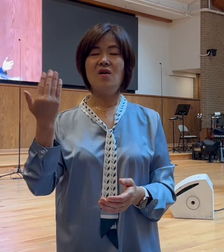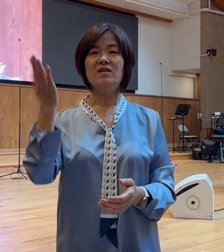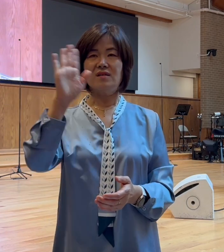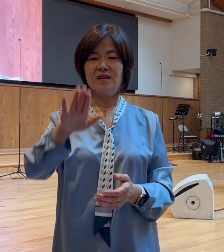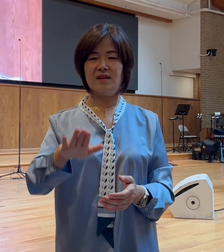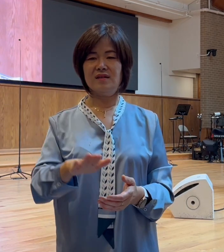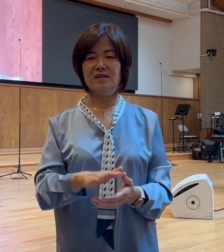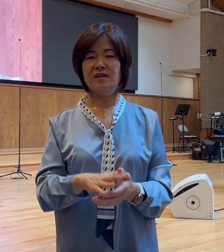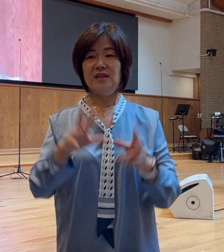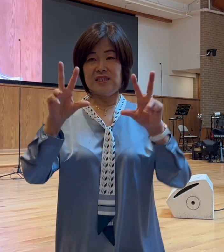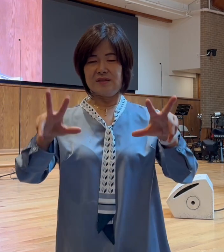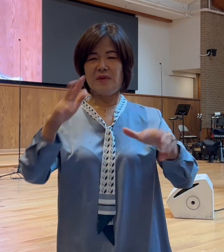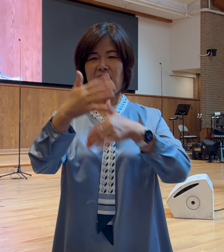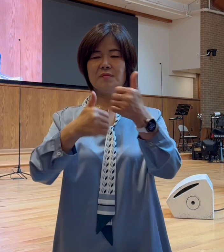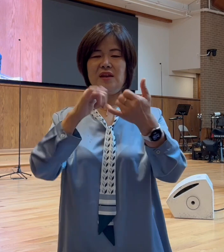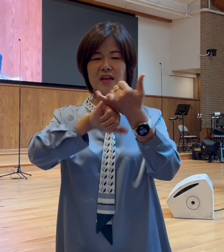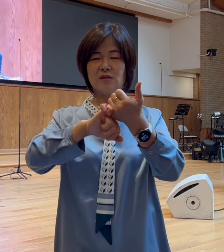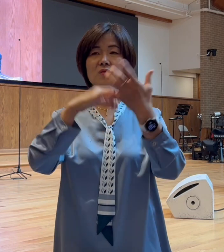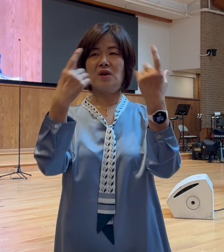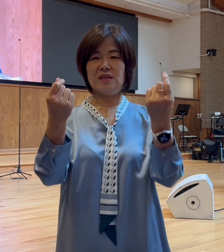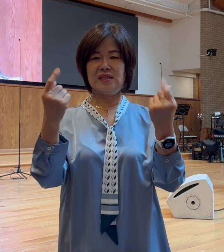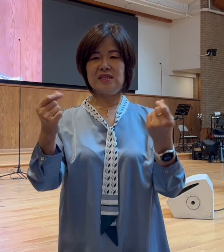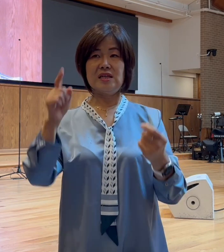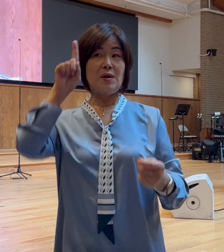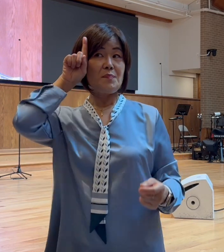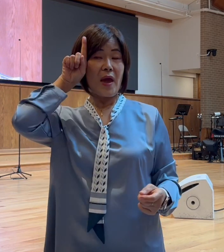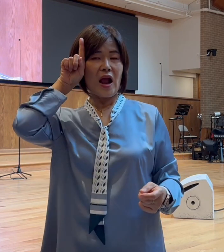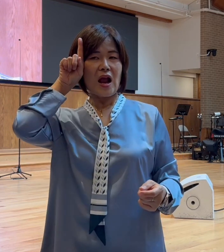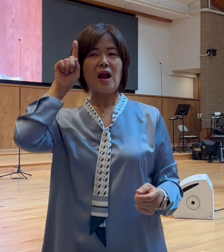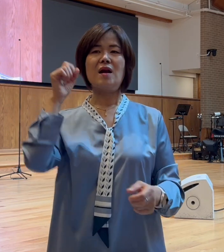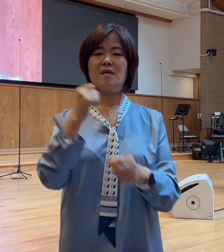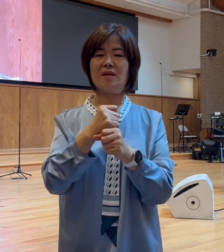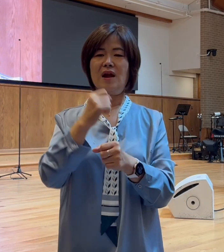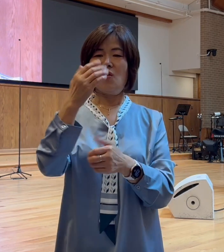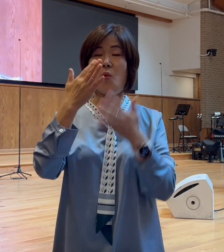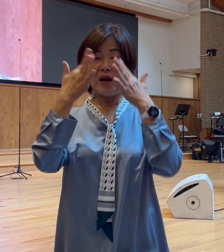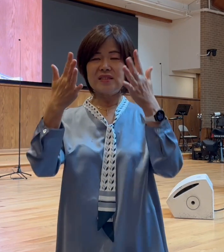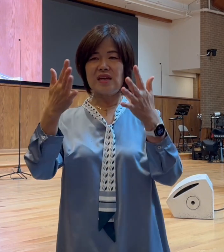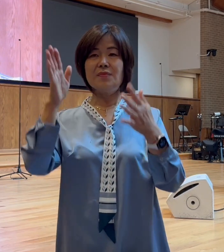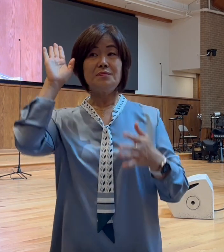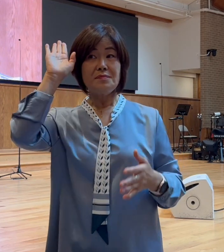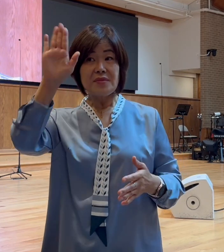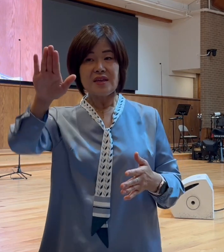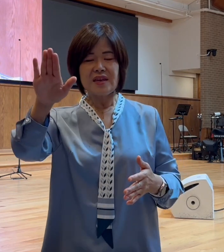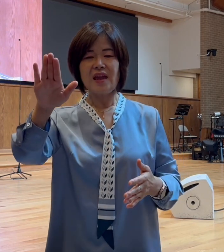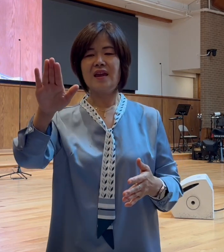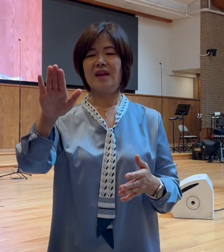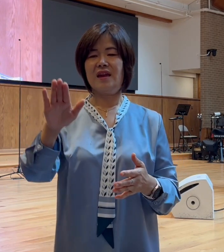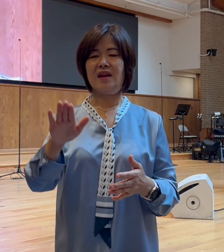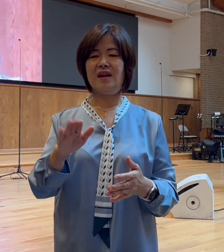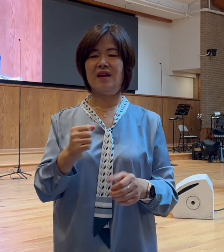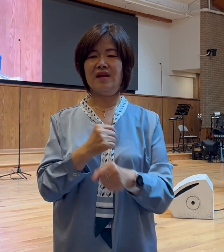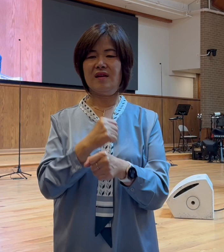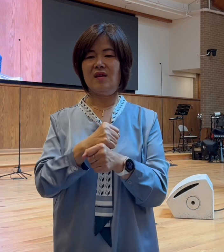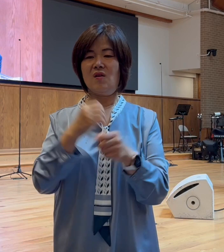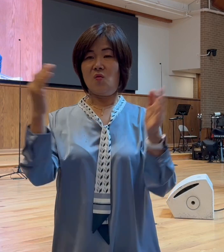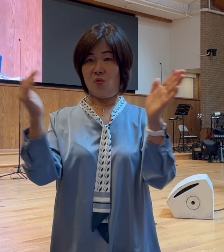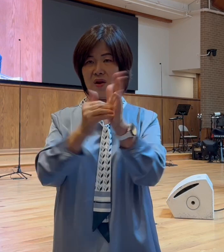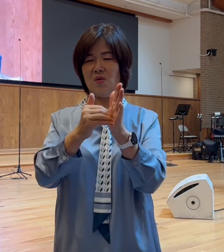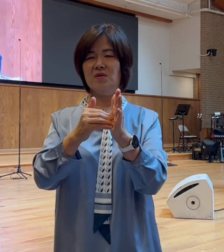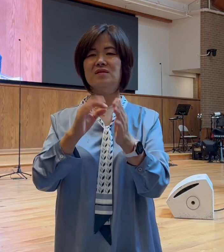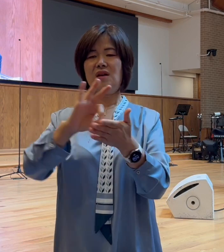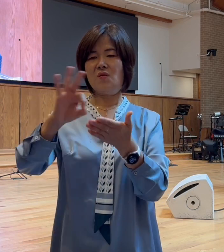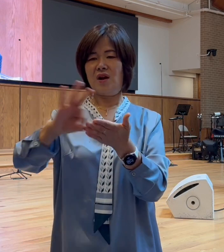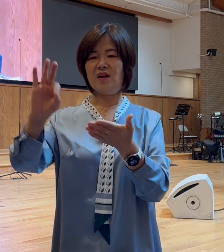그런데 하나님의 약속처럼 100% 확실한 미래의 가능성은 완료형을 씁니다. 그래서